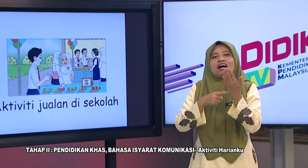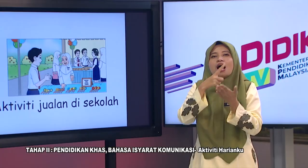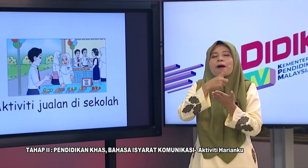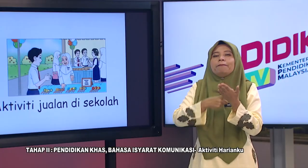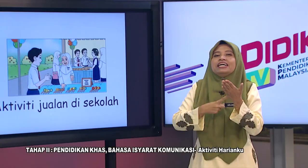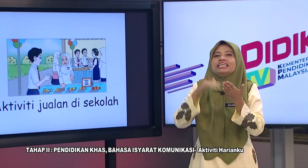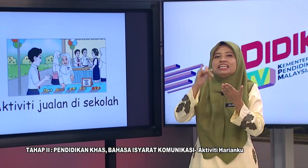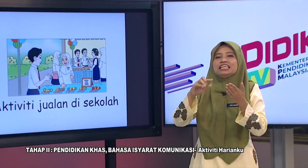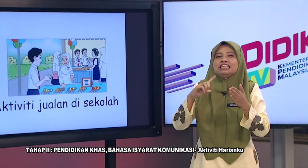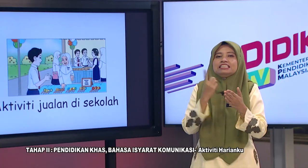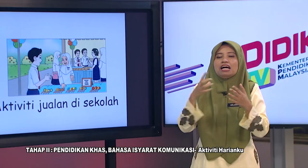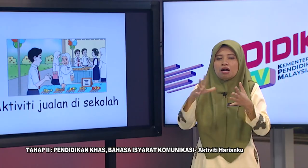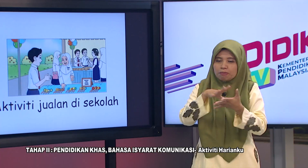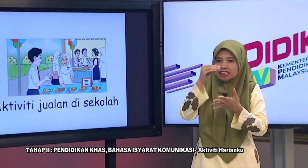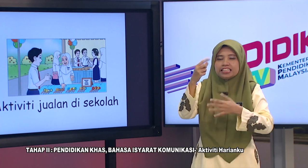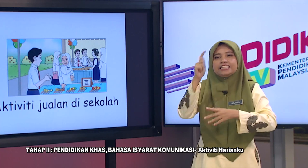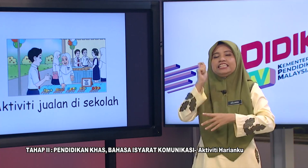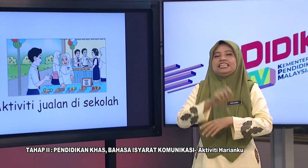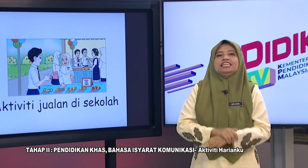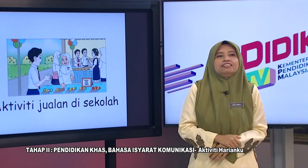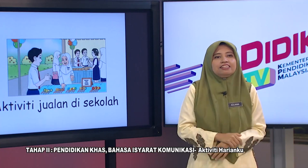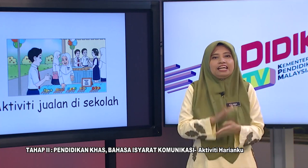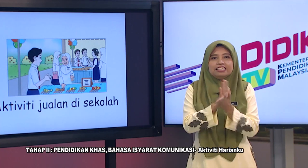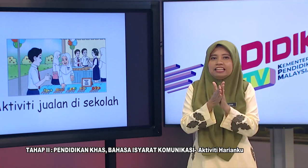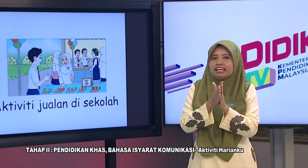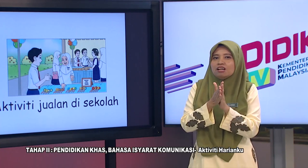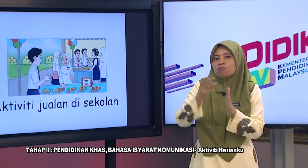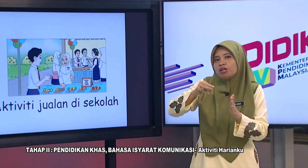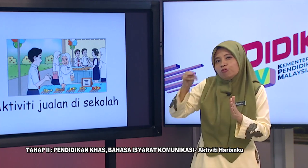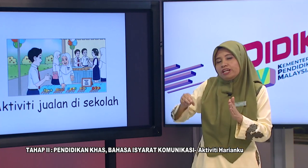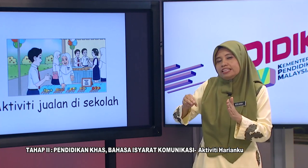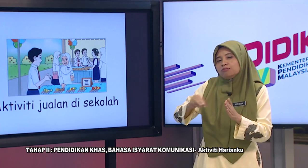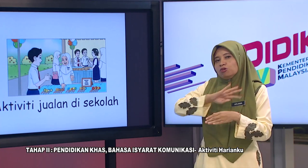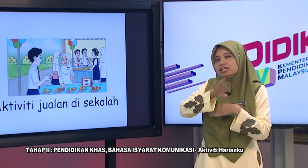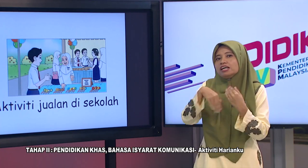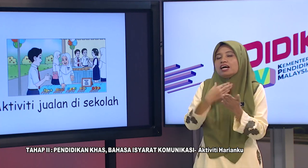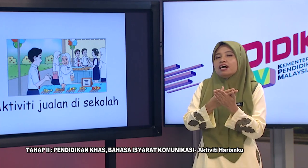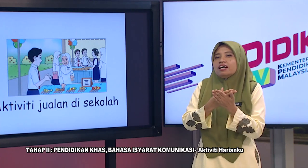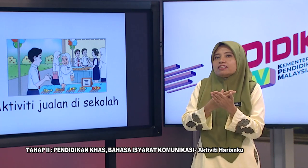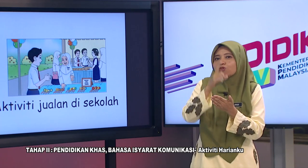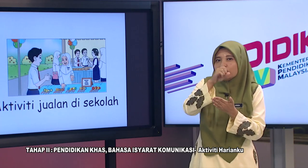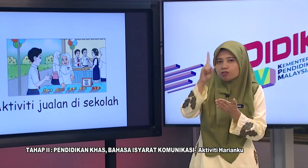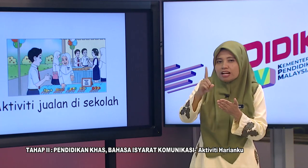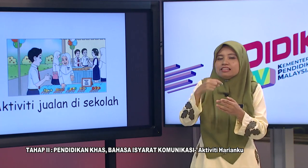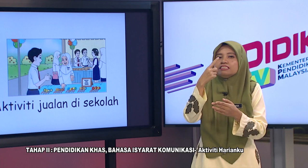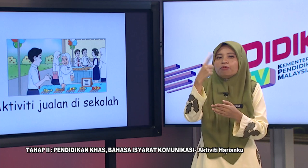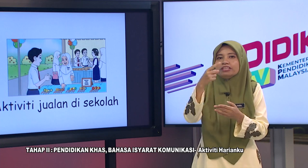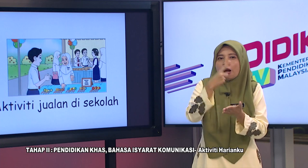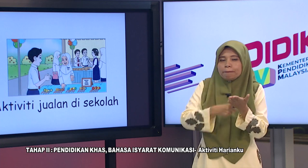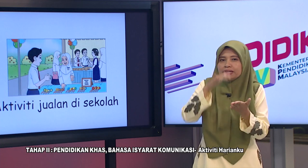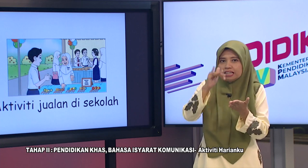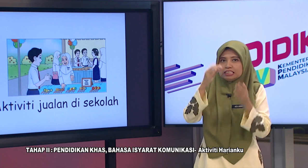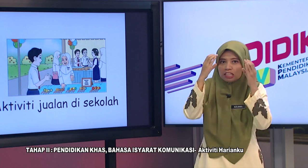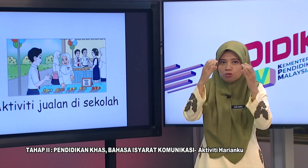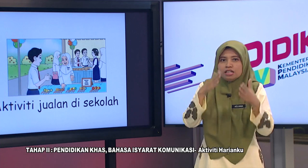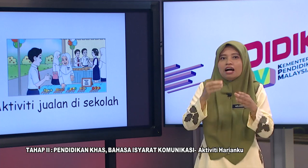lah apa yang kita dah belajar tadi. Okey, jadi murid-murid semua seorang-seorang sebut